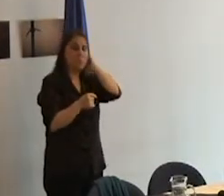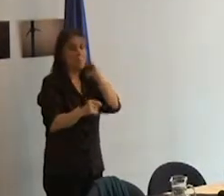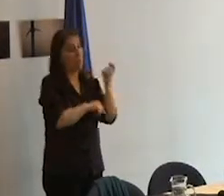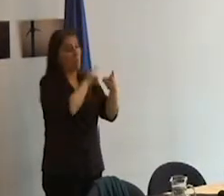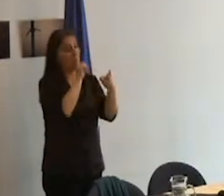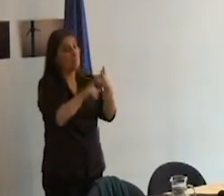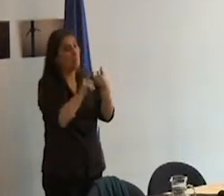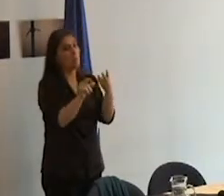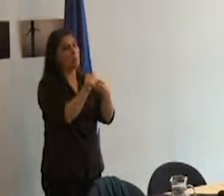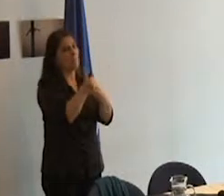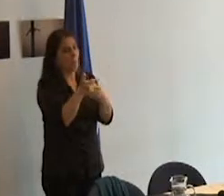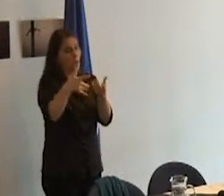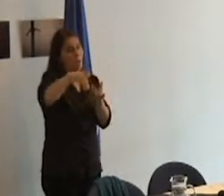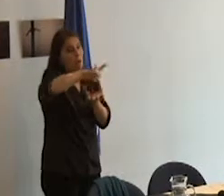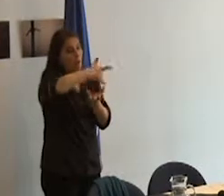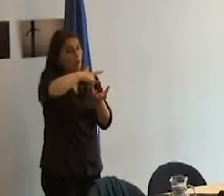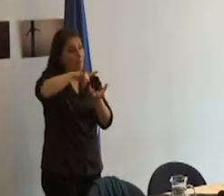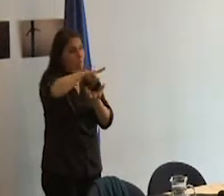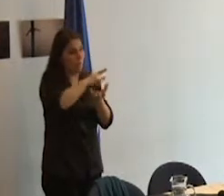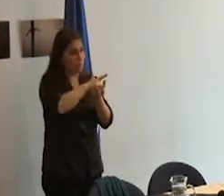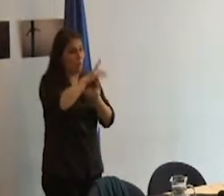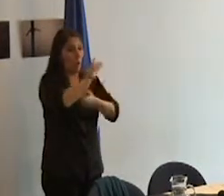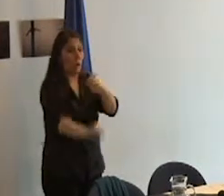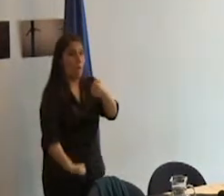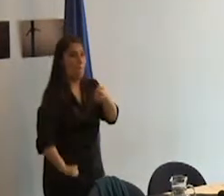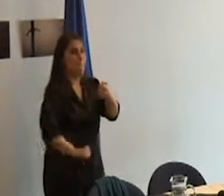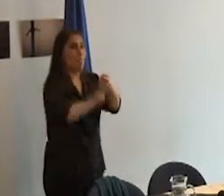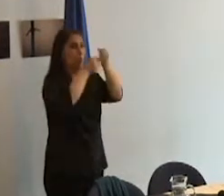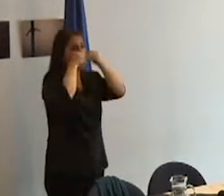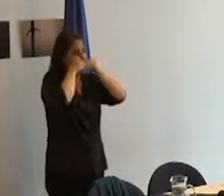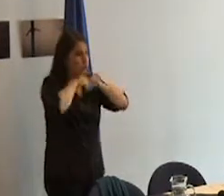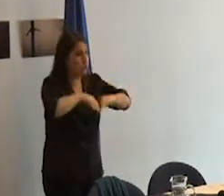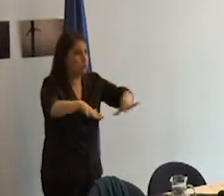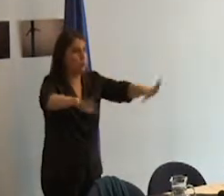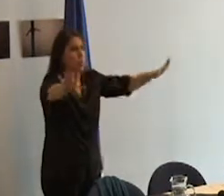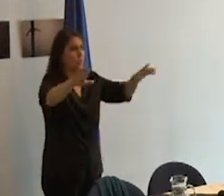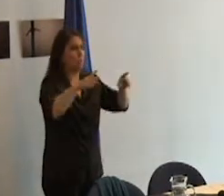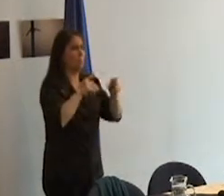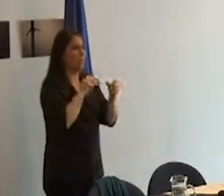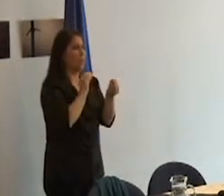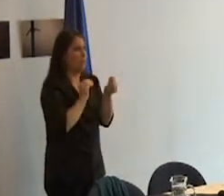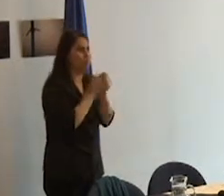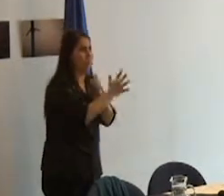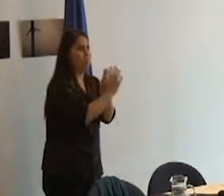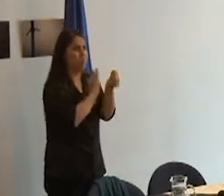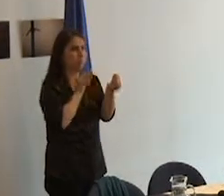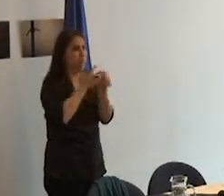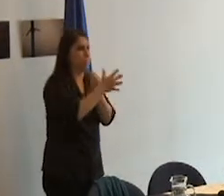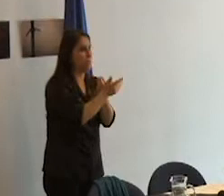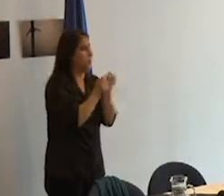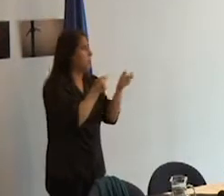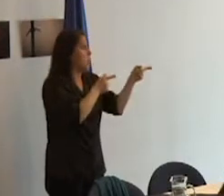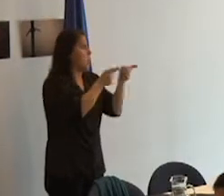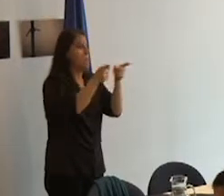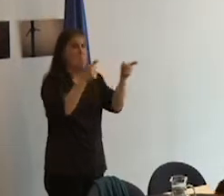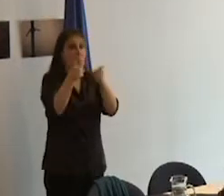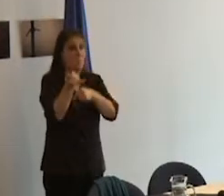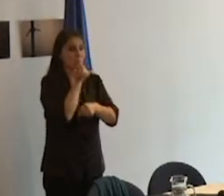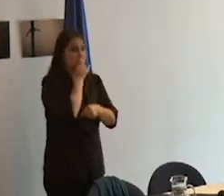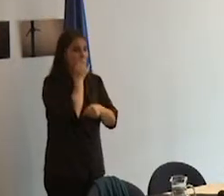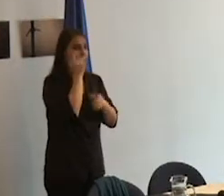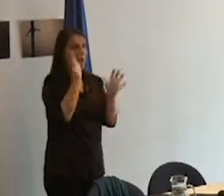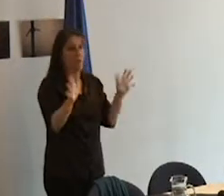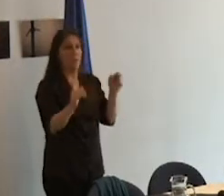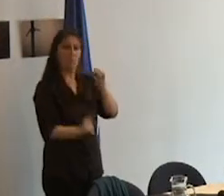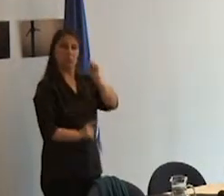la globalización, apoyada en la amplia difusión de los medios masivos de comunicación, se generan otras